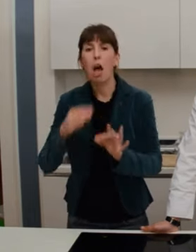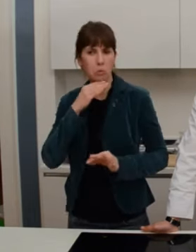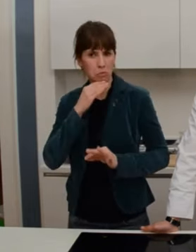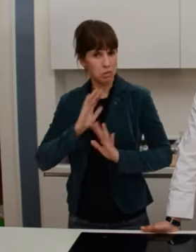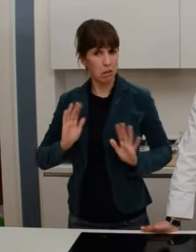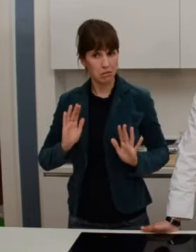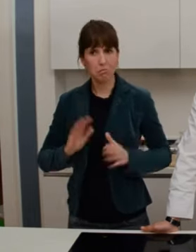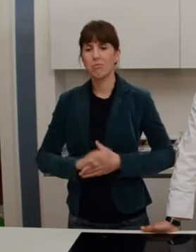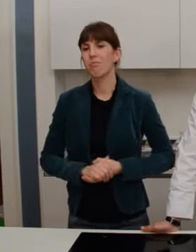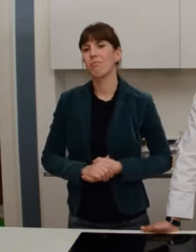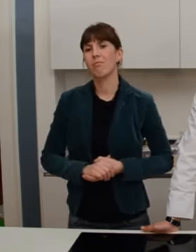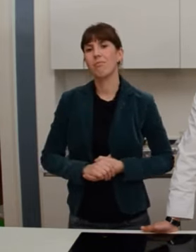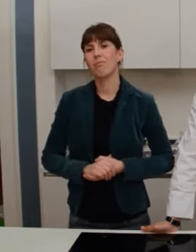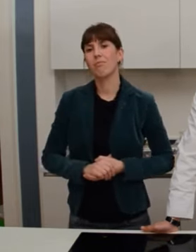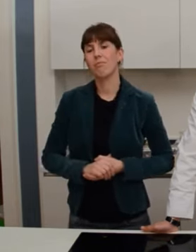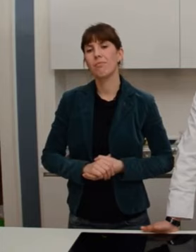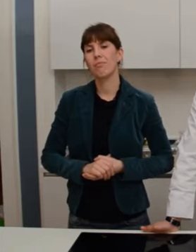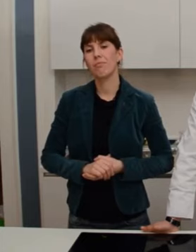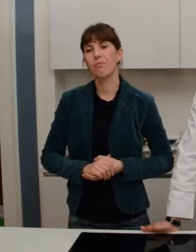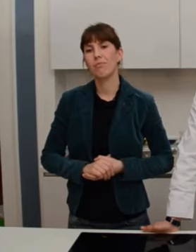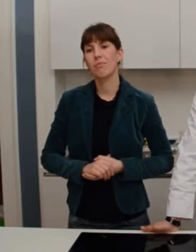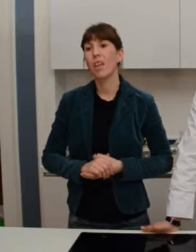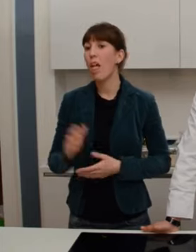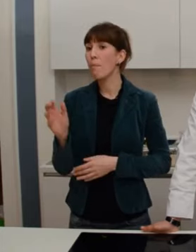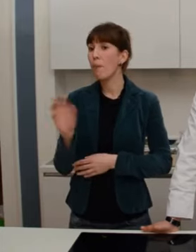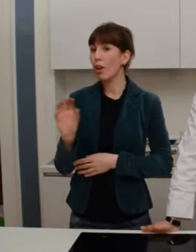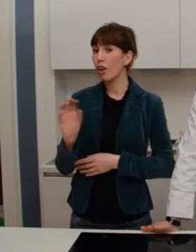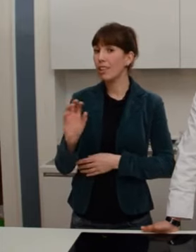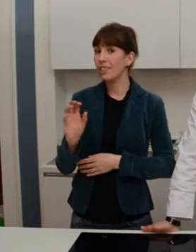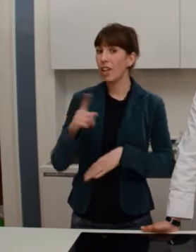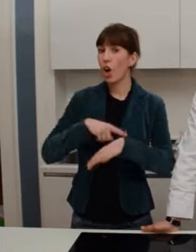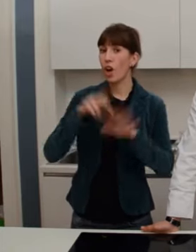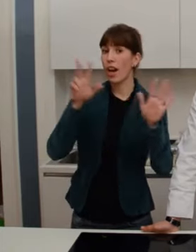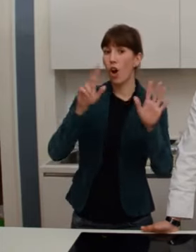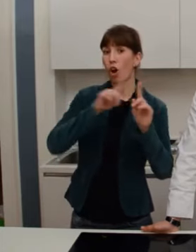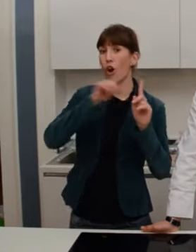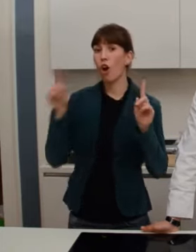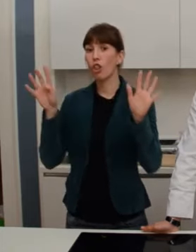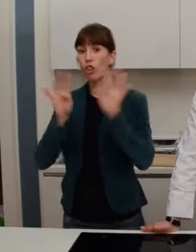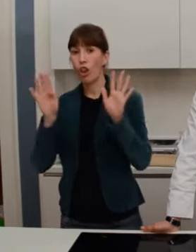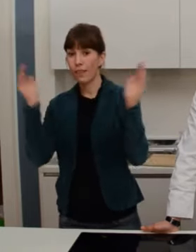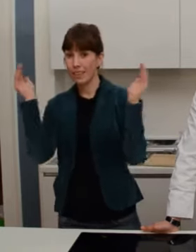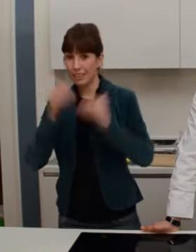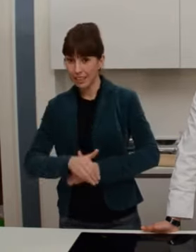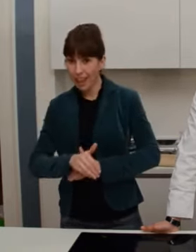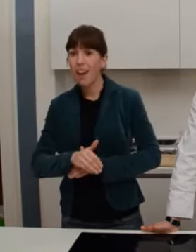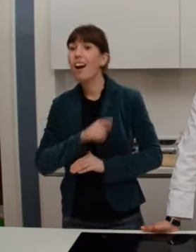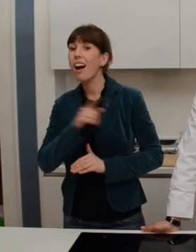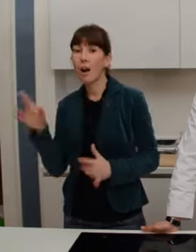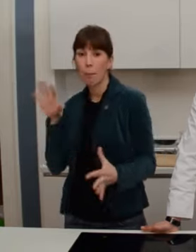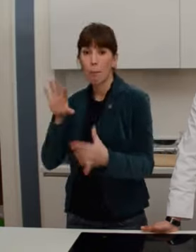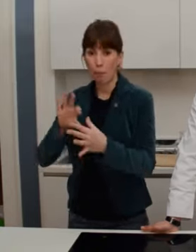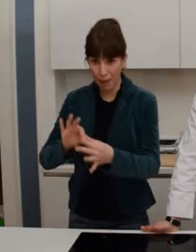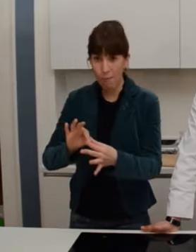internet a quel punto basterà collegarsi il mercoledì dalle 20 alle 21 al momento della diretta per entrare in